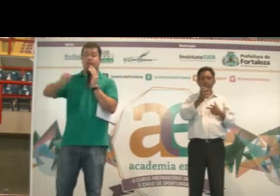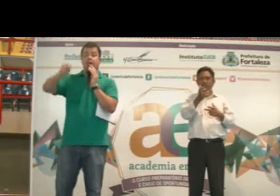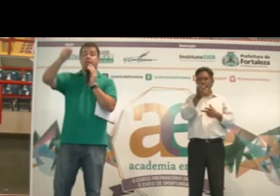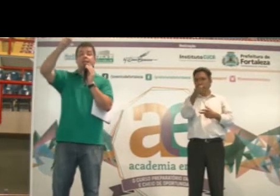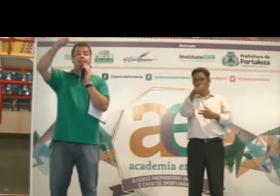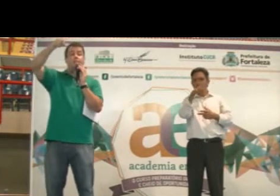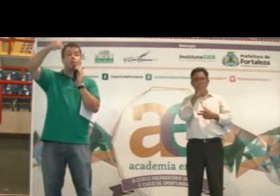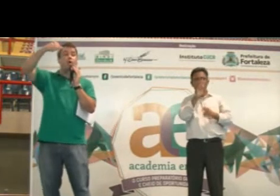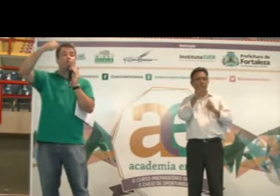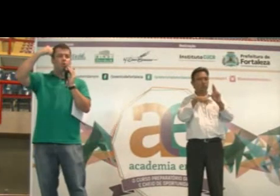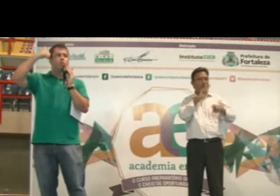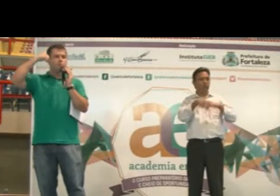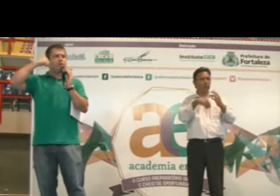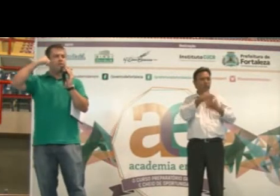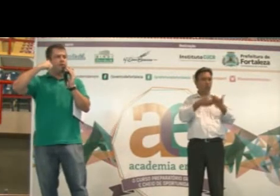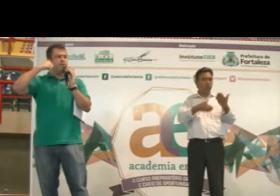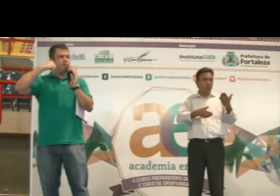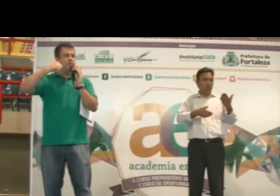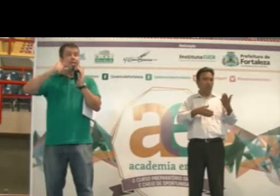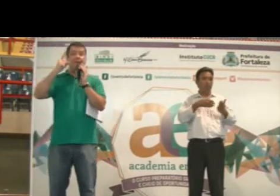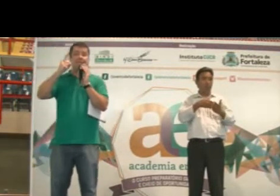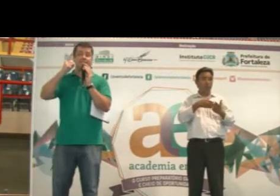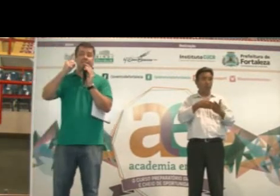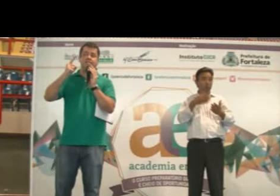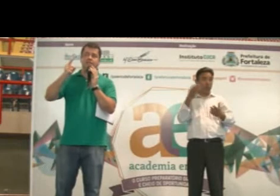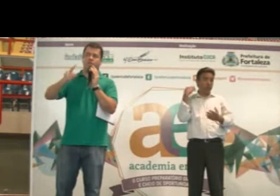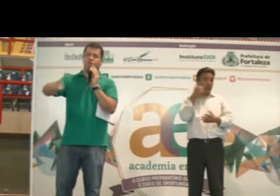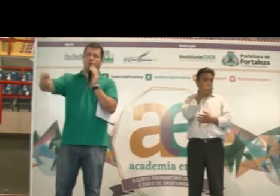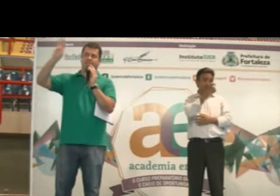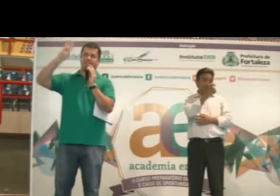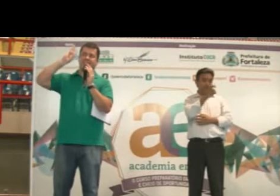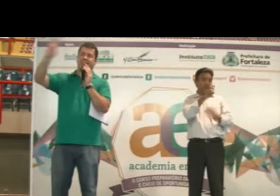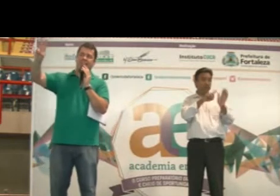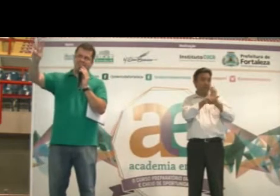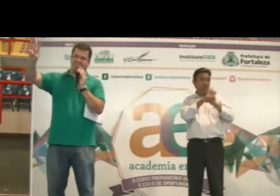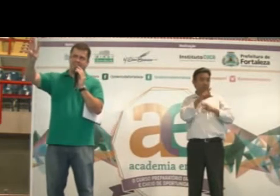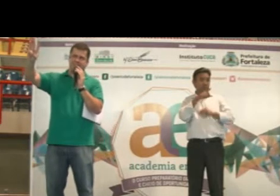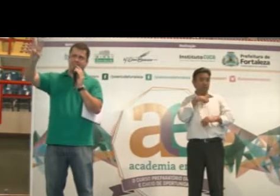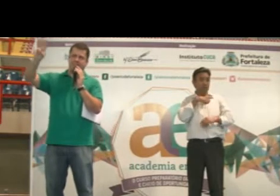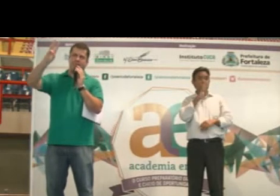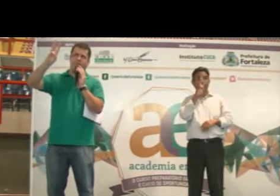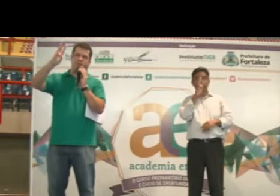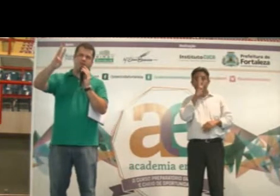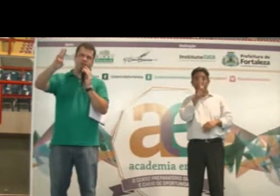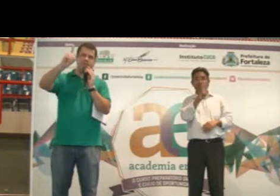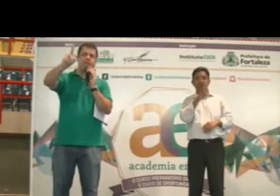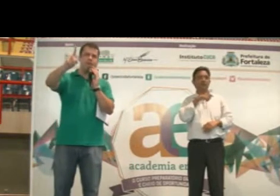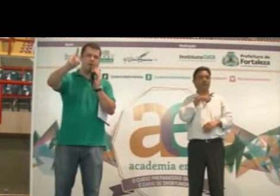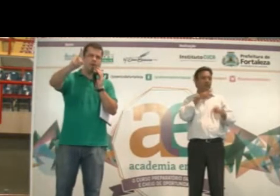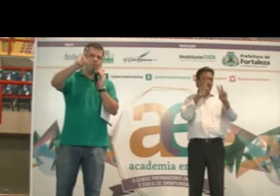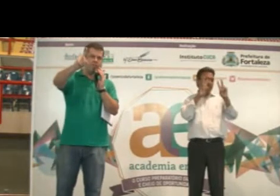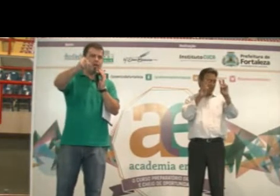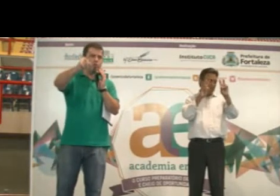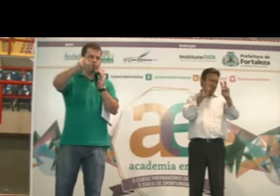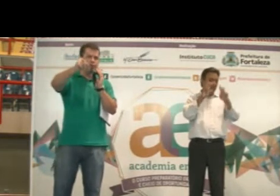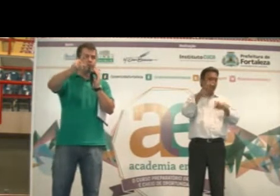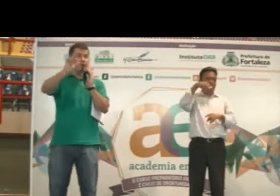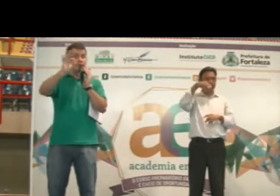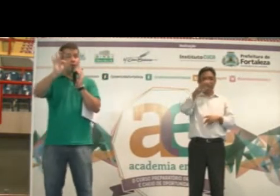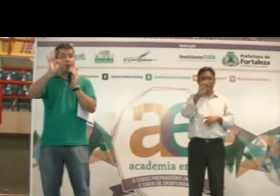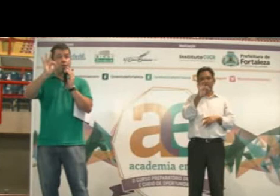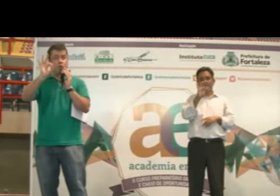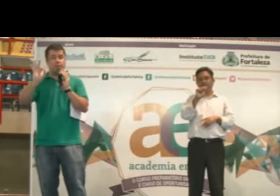cima. Na prova última que teve, das 15 questões, 3 envolviam esse tema,